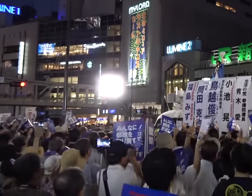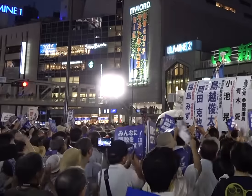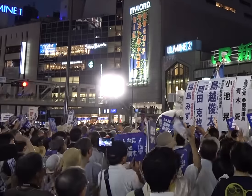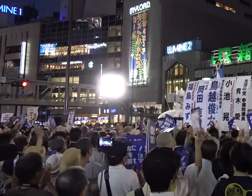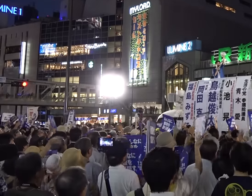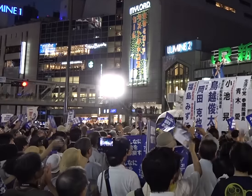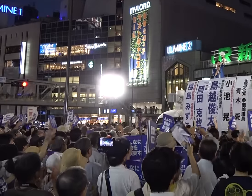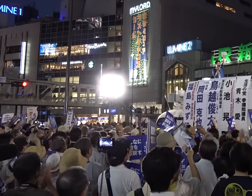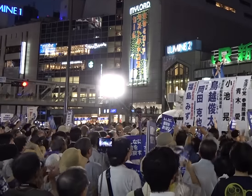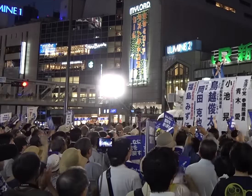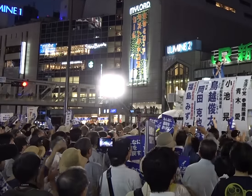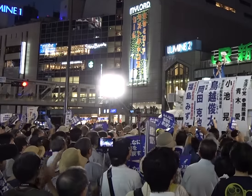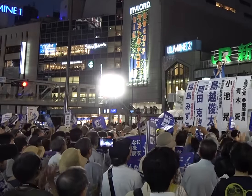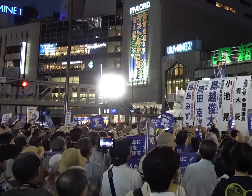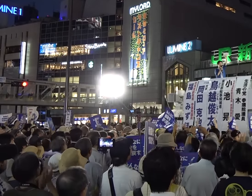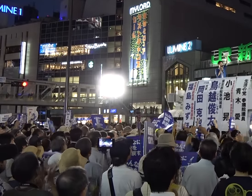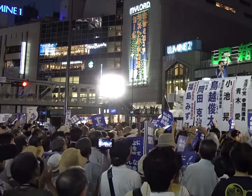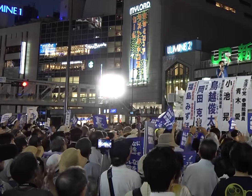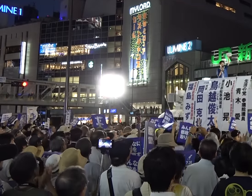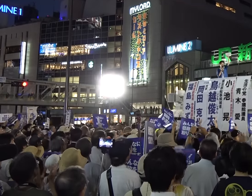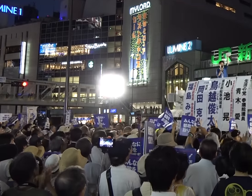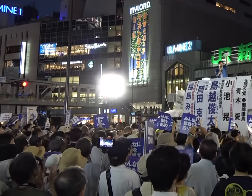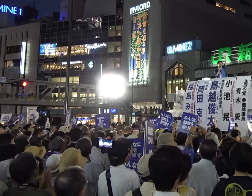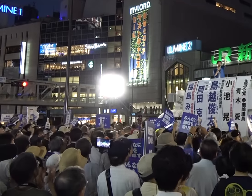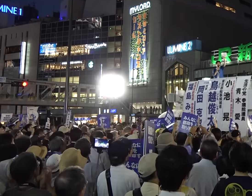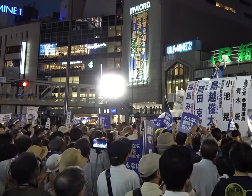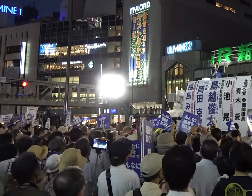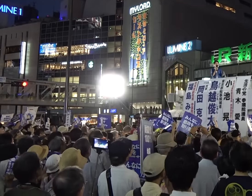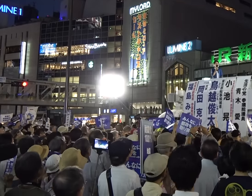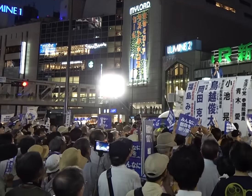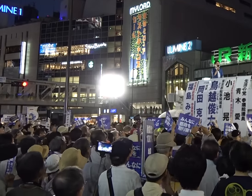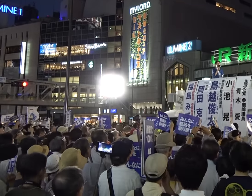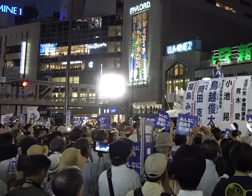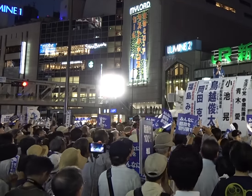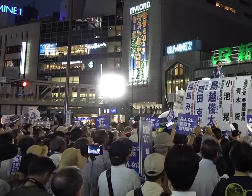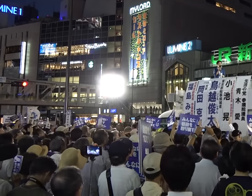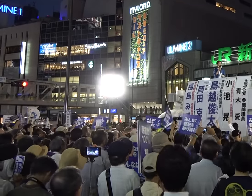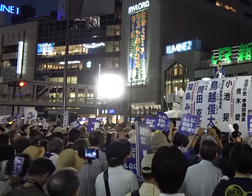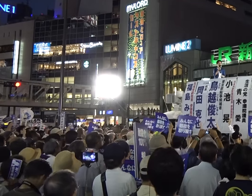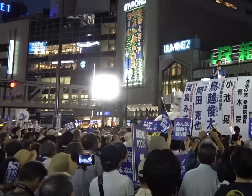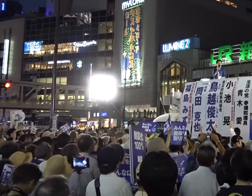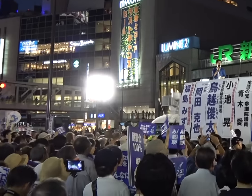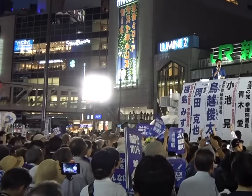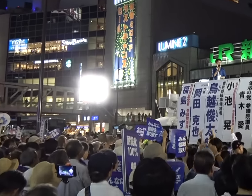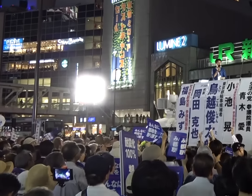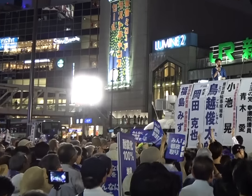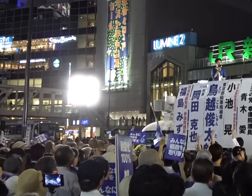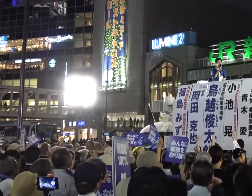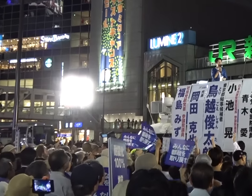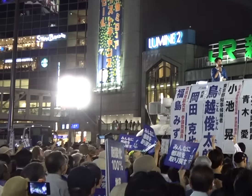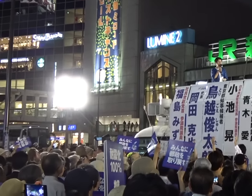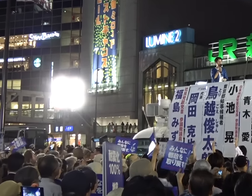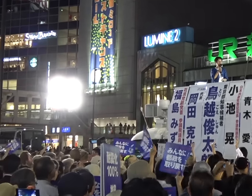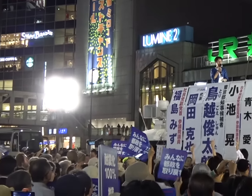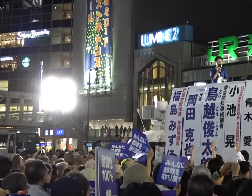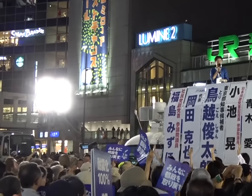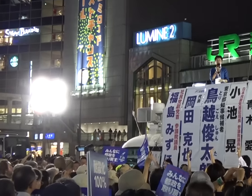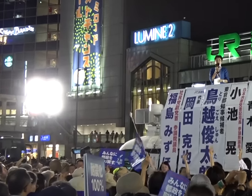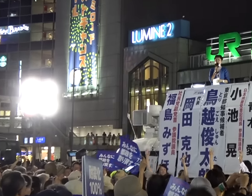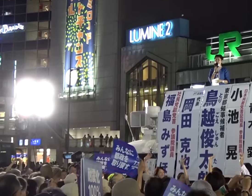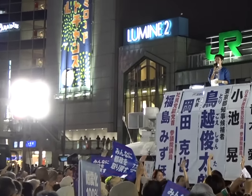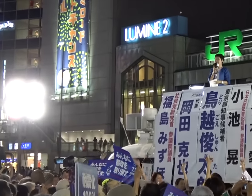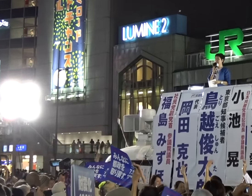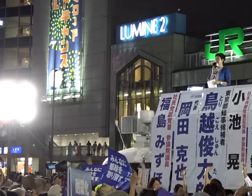たくさんの方に来ていただいて本当にありがとうございます。それではただいまより応援の名手をお呼びしたいと思います